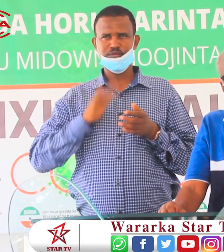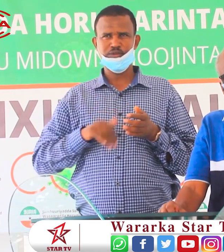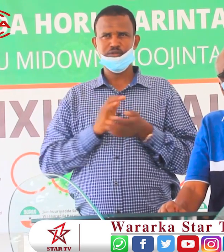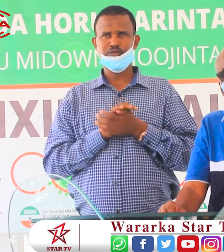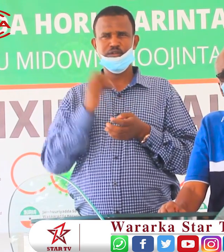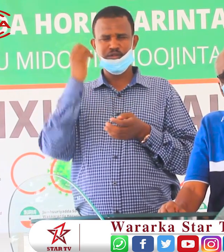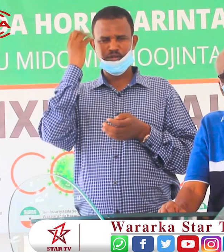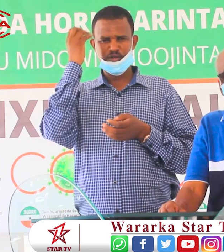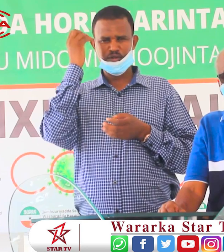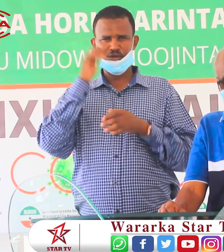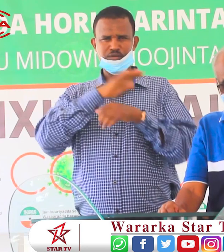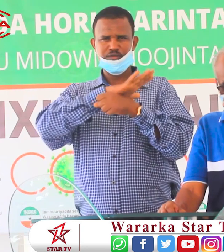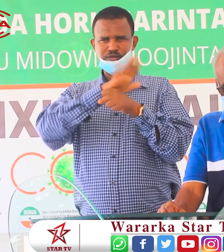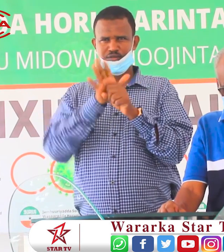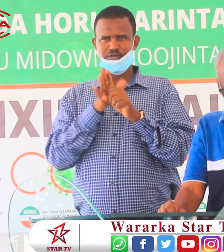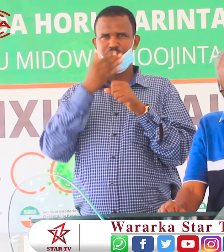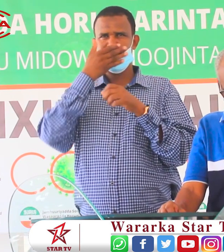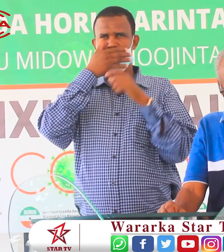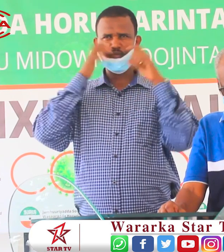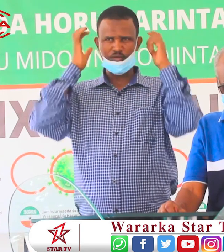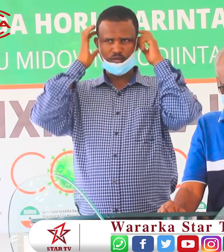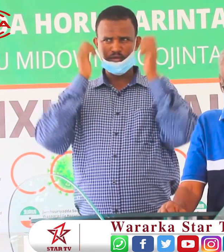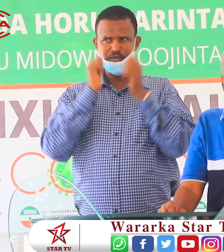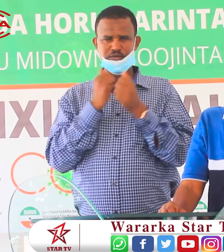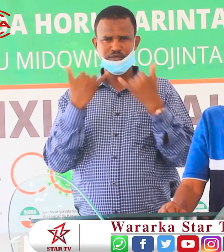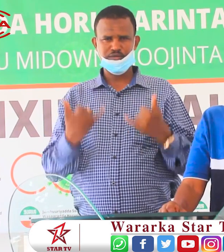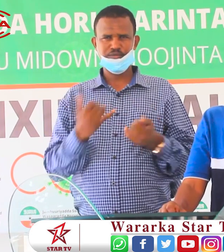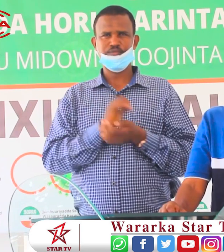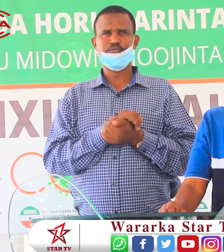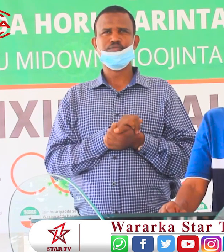ee dunida maanta ka wada jira waa koow